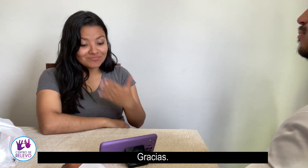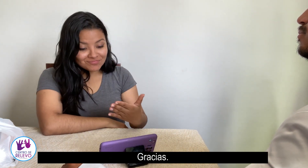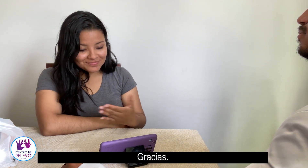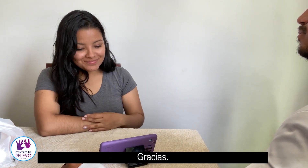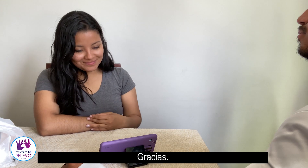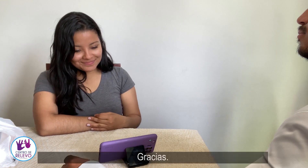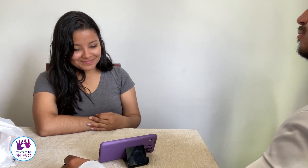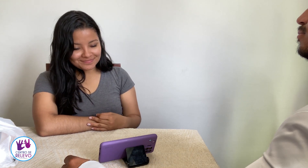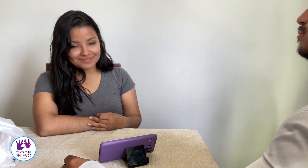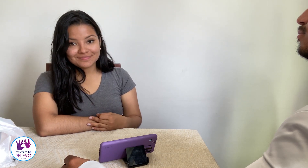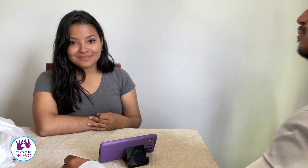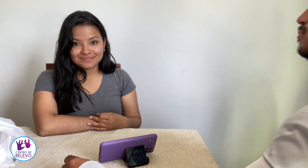Gracias.